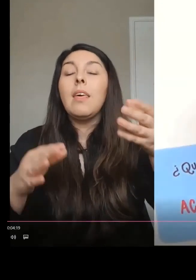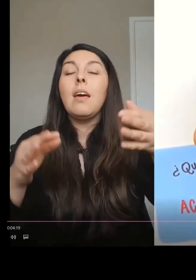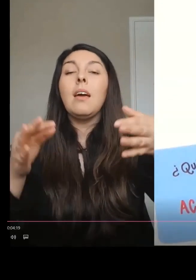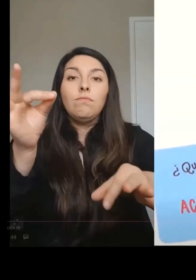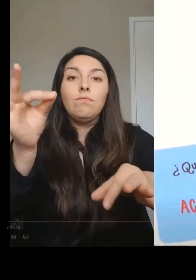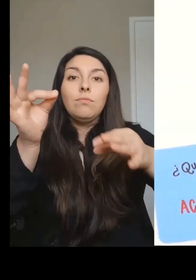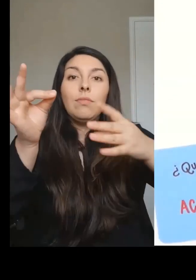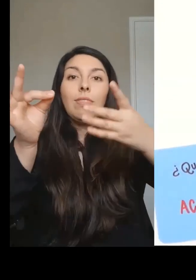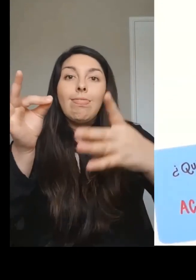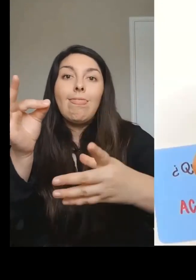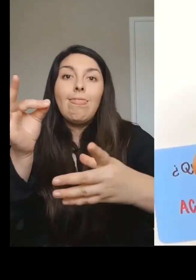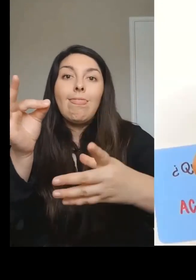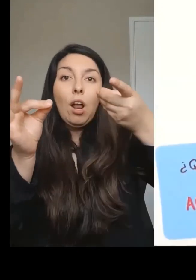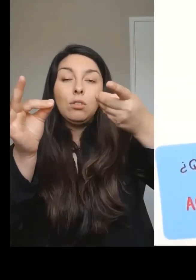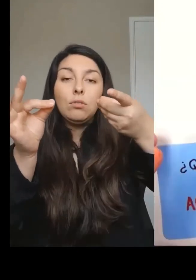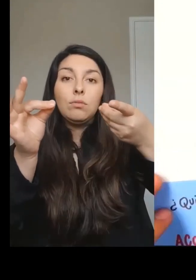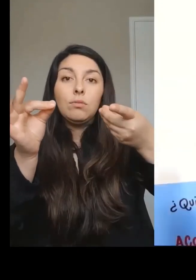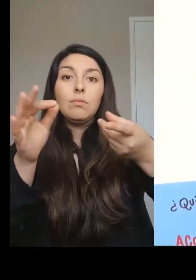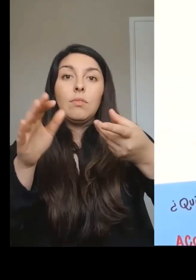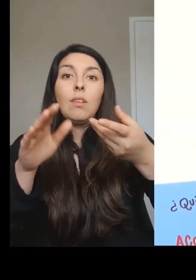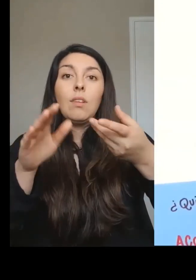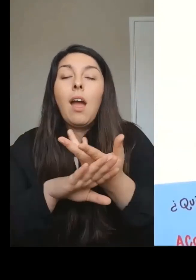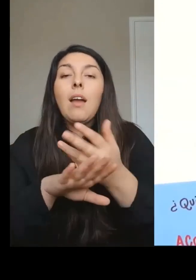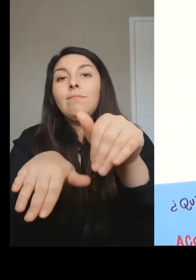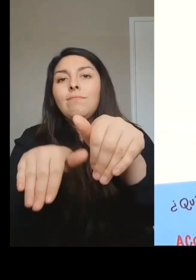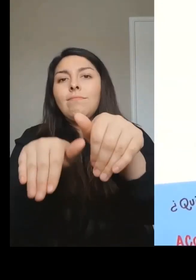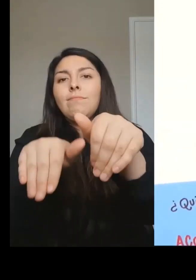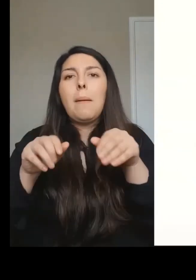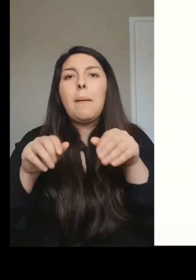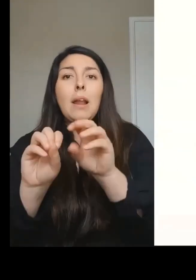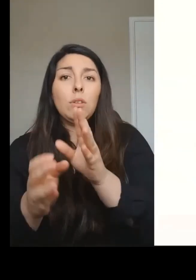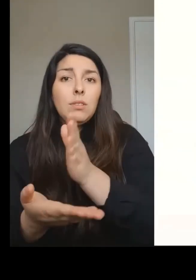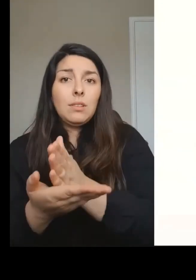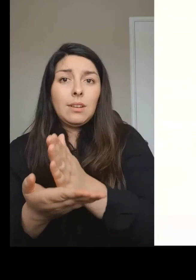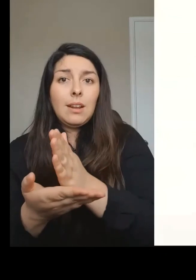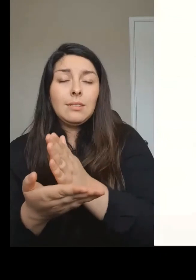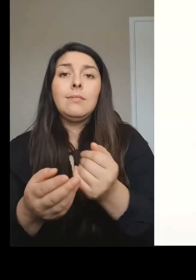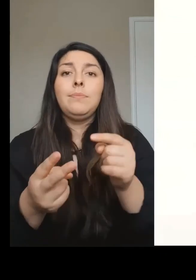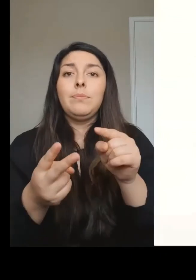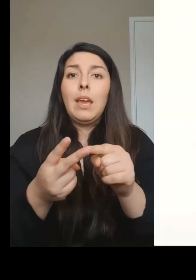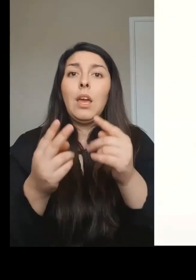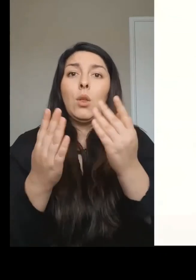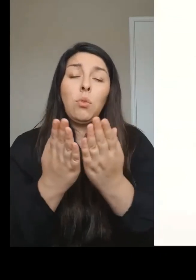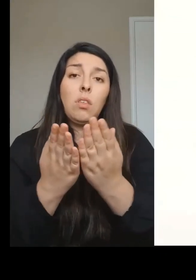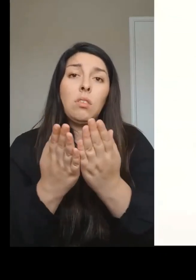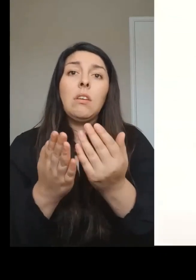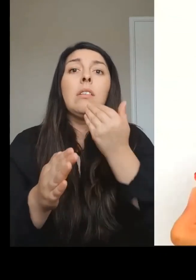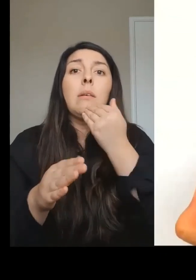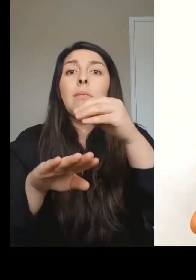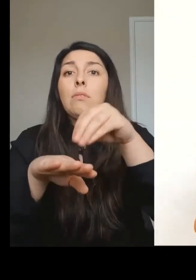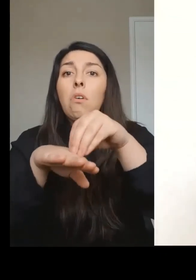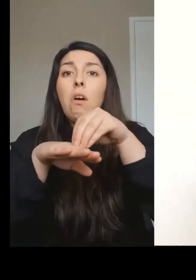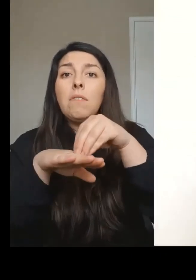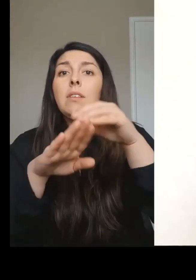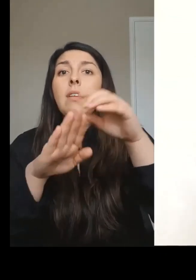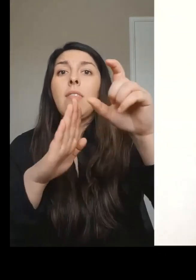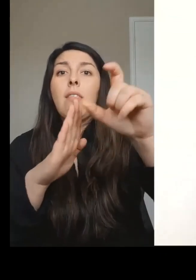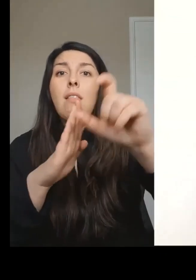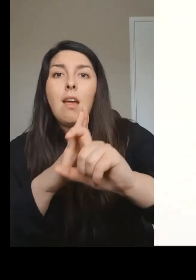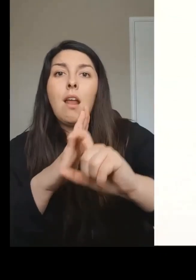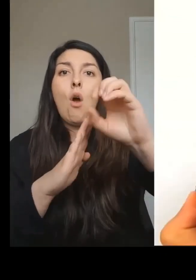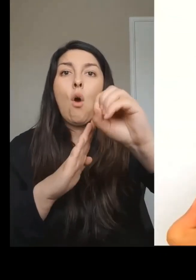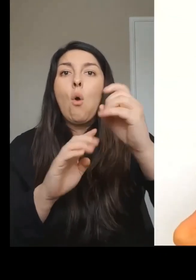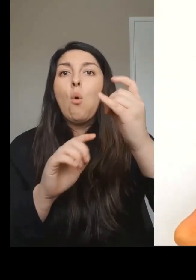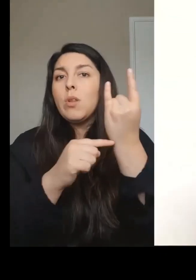requiera de ajustes razonables para la educación o estudiantes que han sido derivados de otras unidades. Las principales